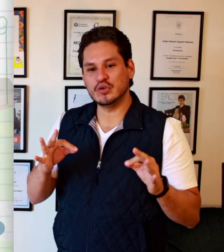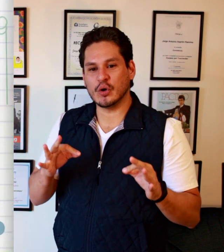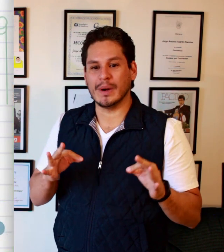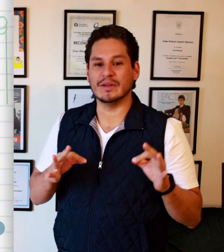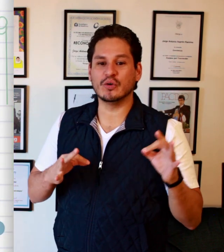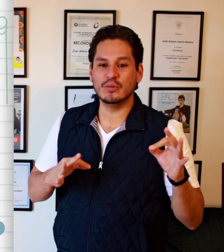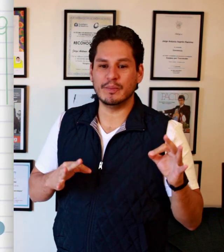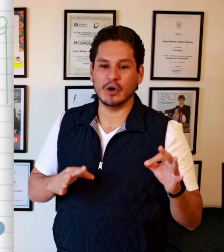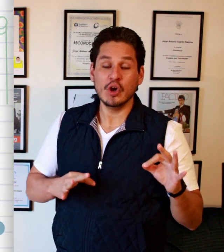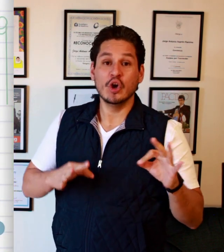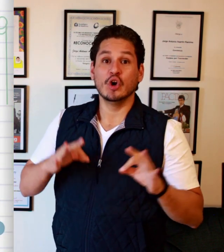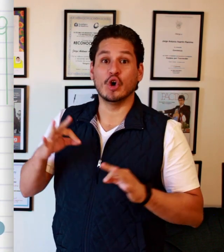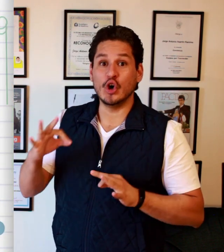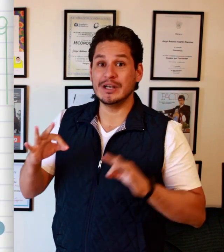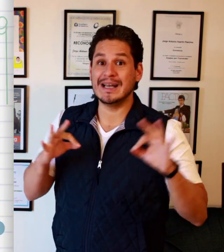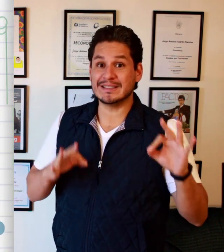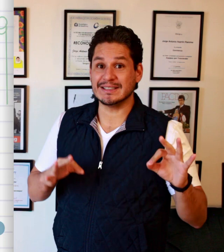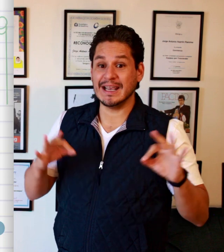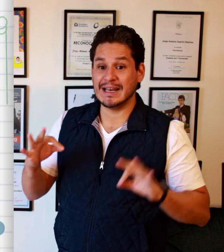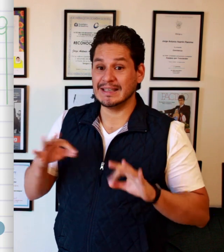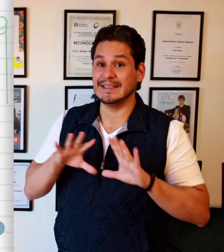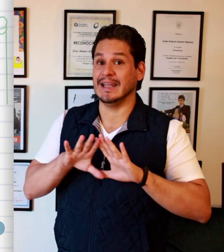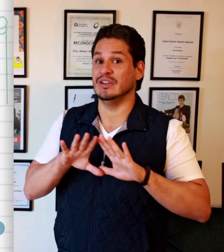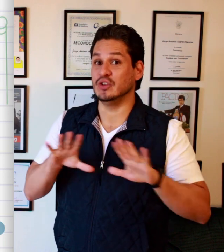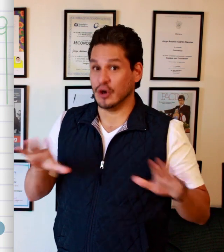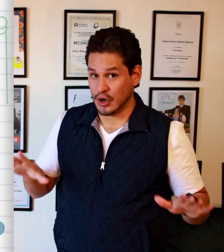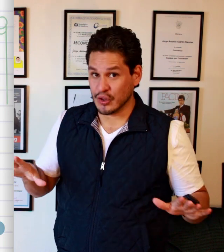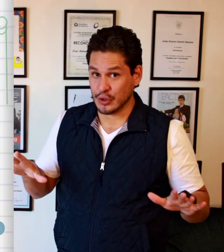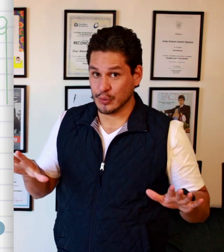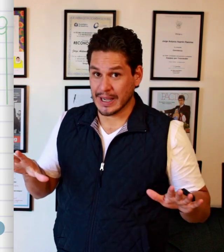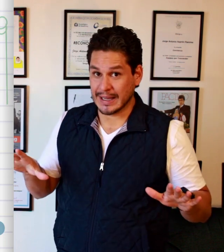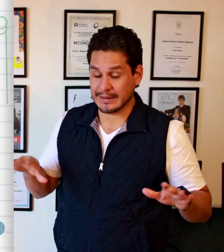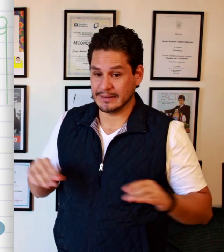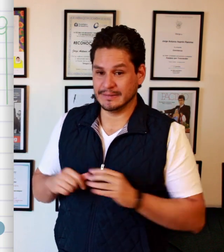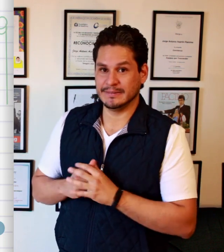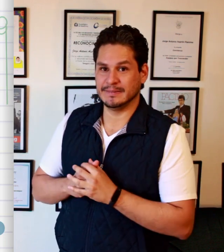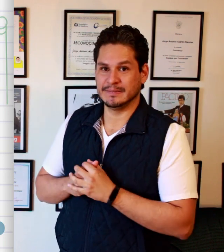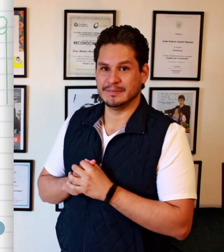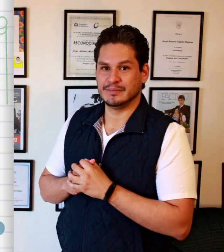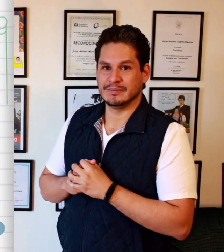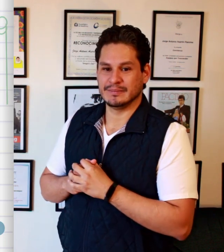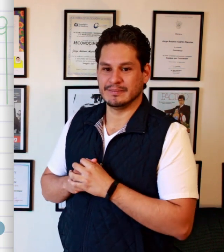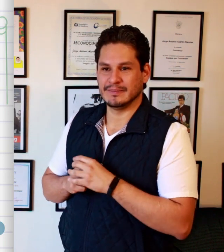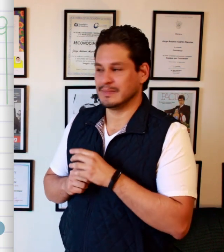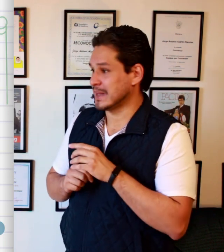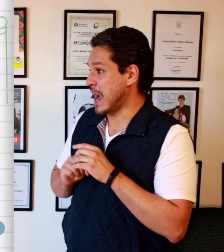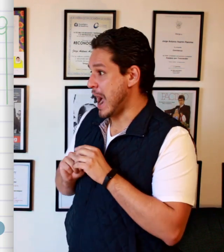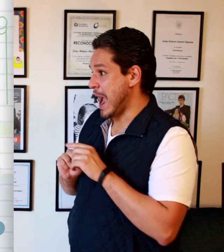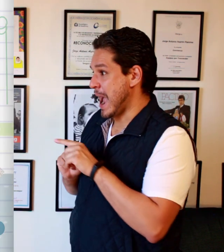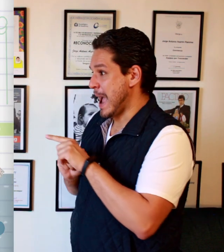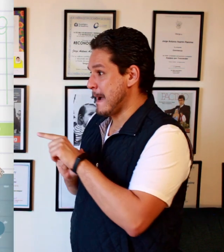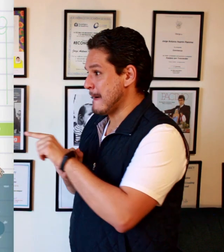Soy justo cuando cumplo con las reglas en todo lugar.